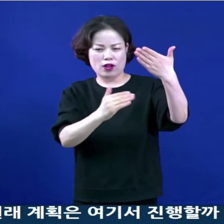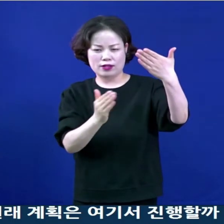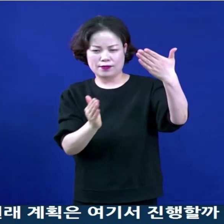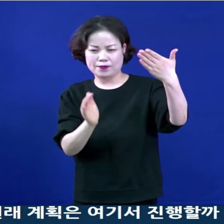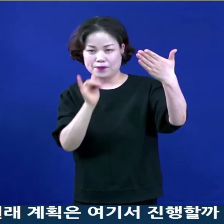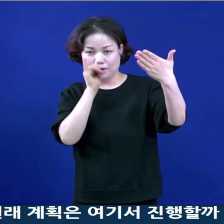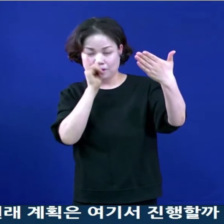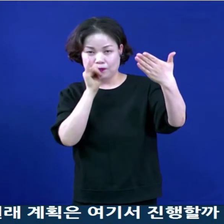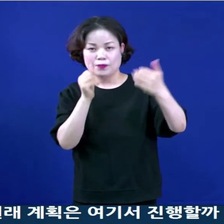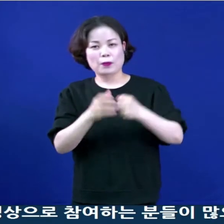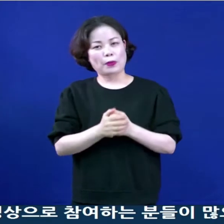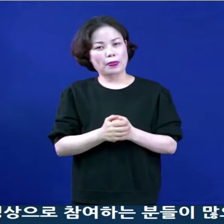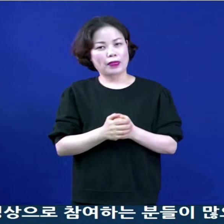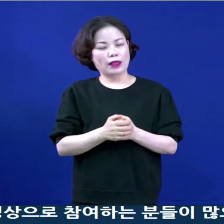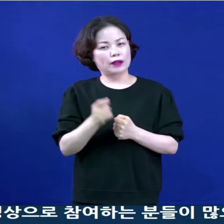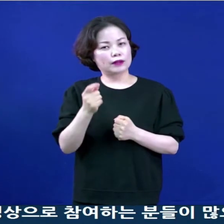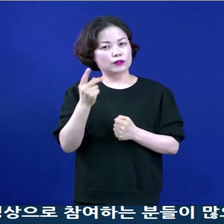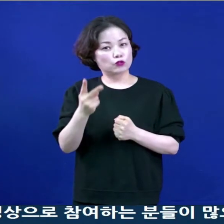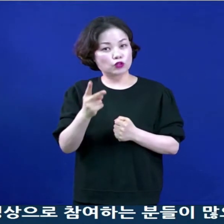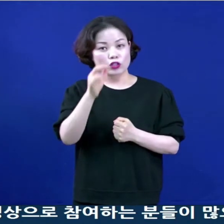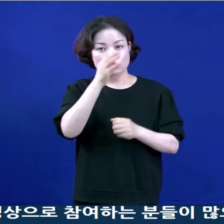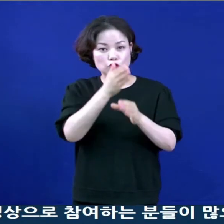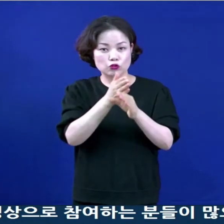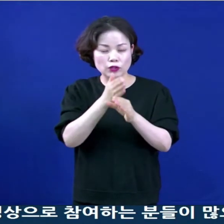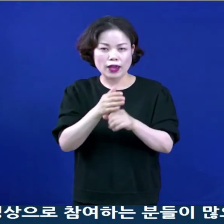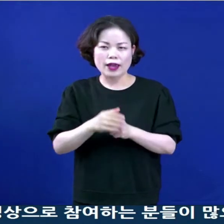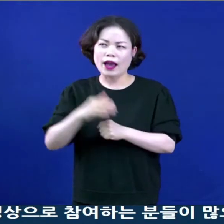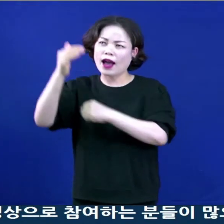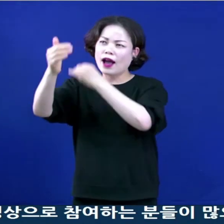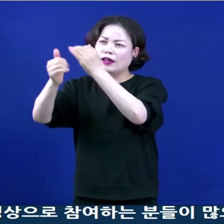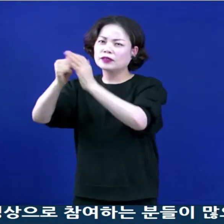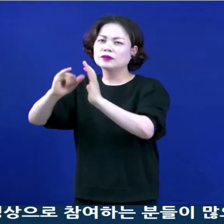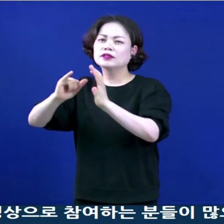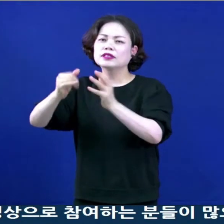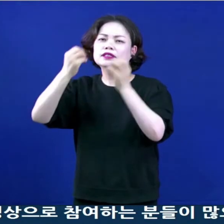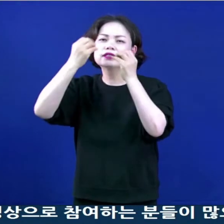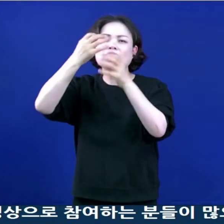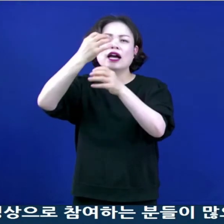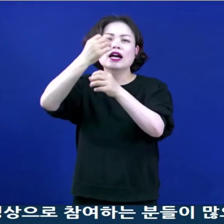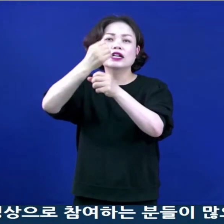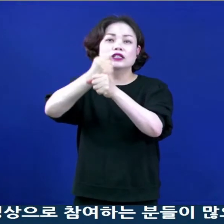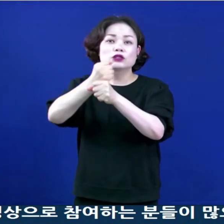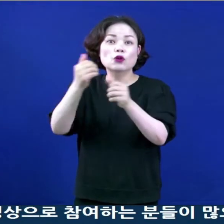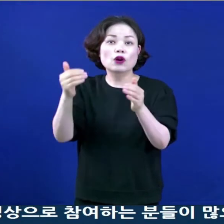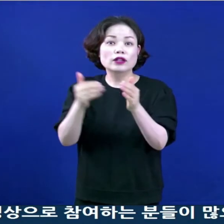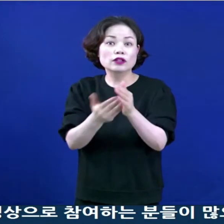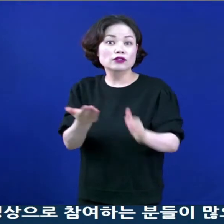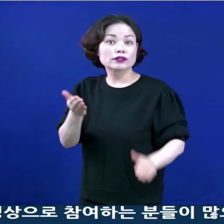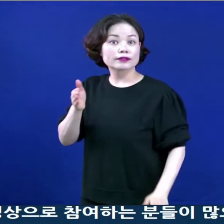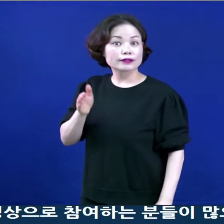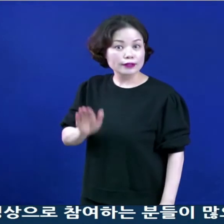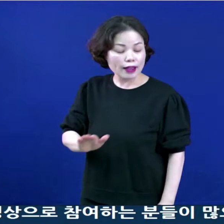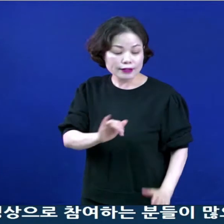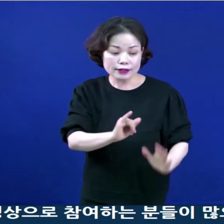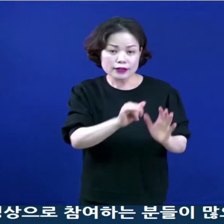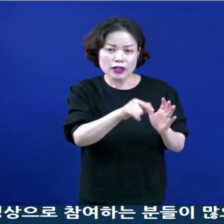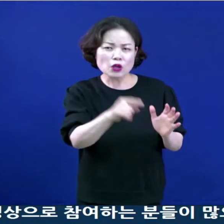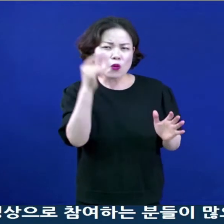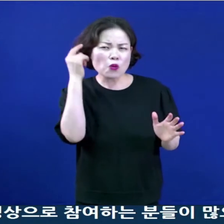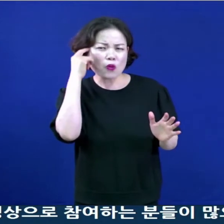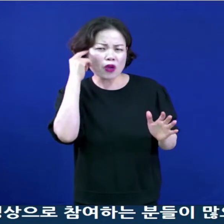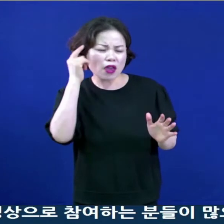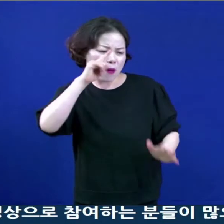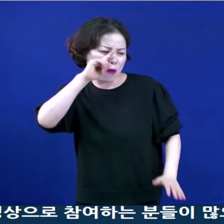있었습니다. 2가지인데, 하나는 하나님이 세상을 창조하셨다는데 세상은 왜